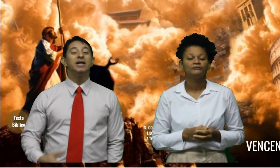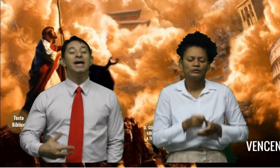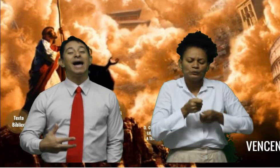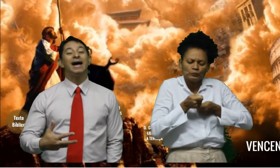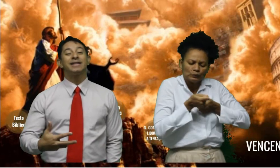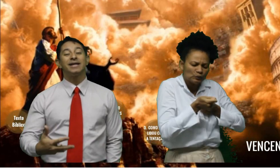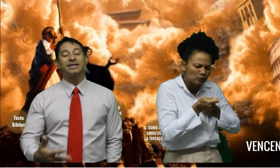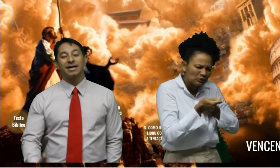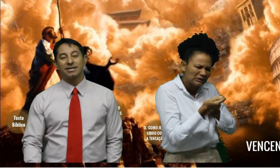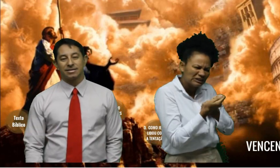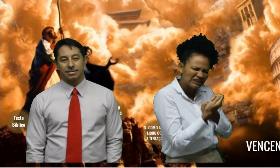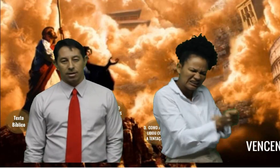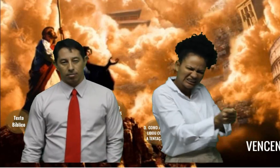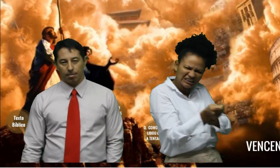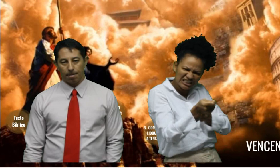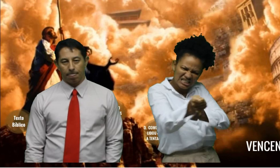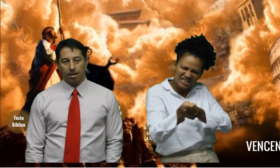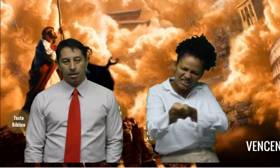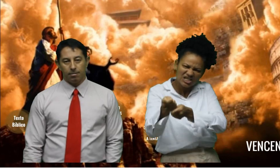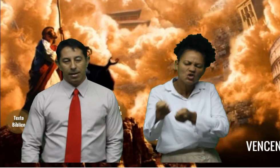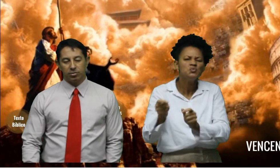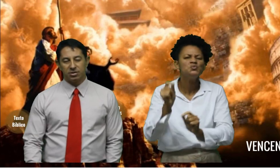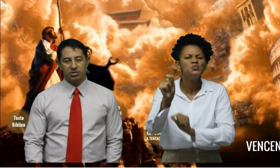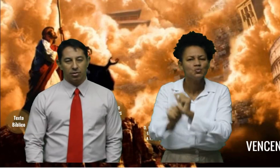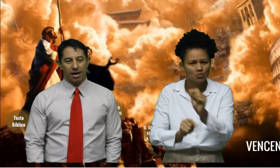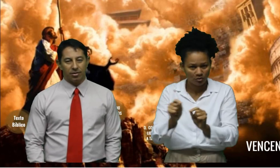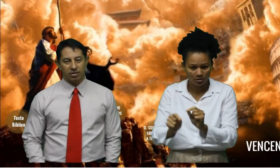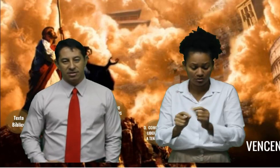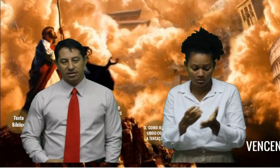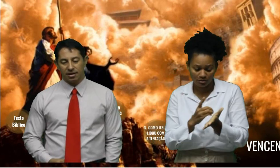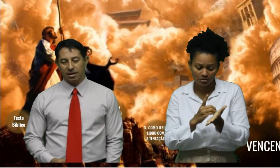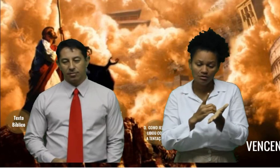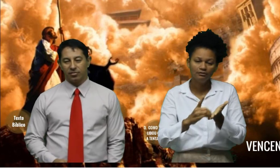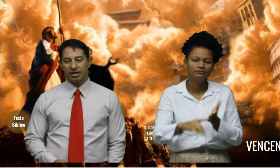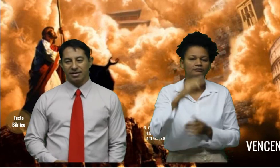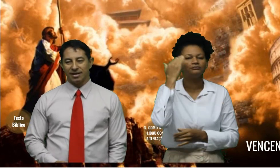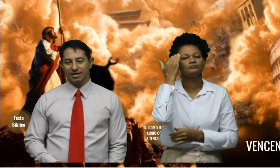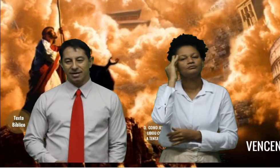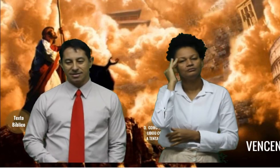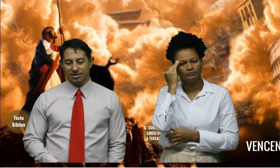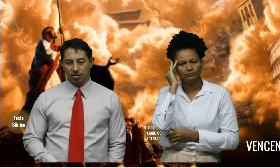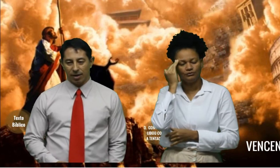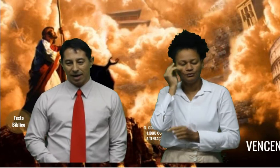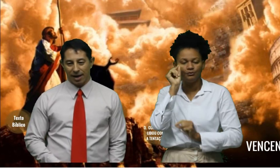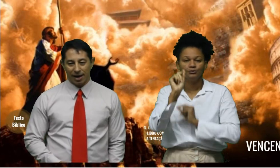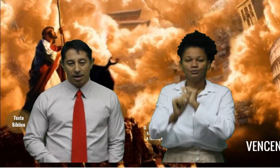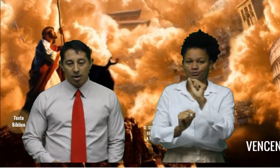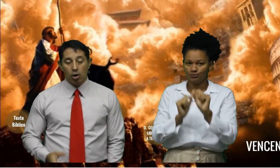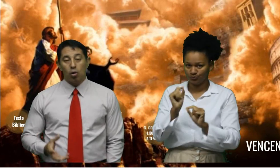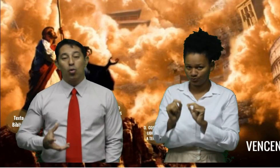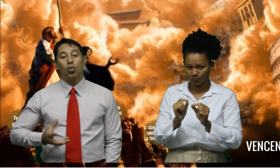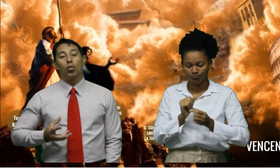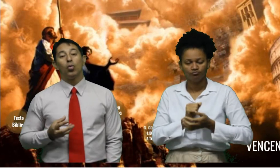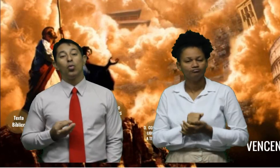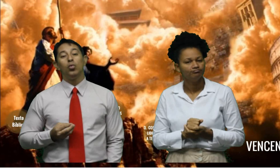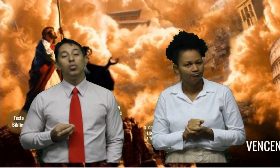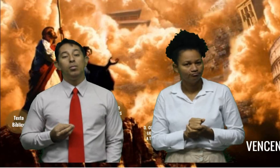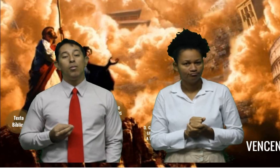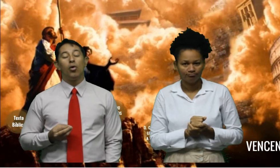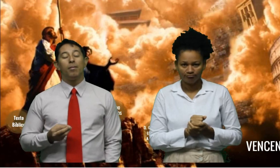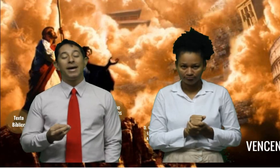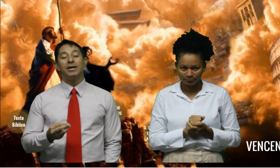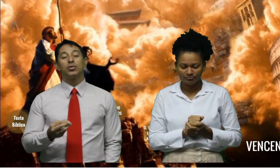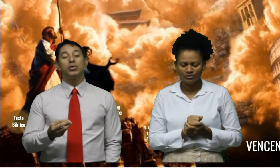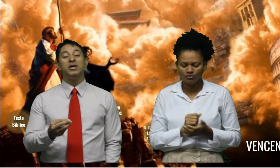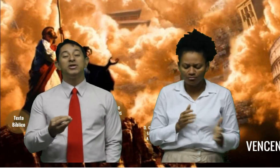tentação. O que é a tentação? Pelo dicionário nós entendemos que a tentação ela é